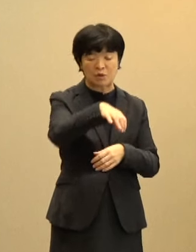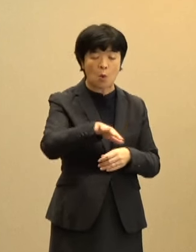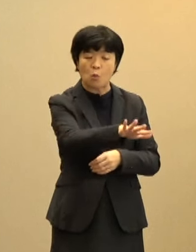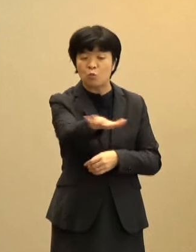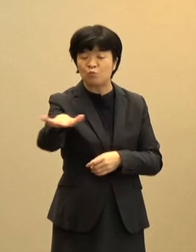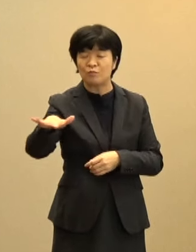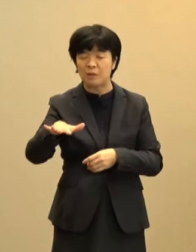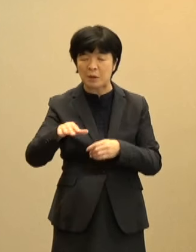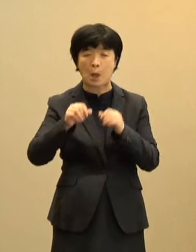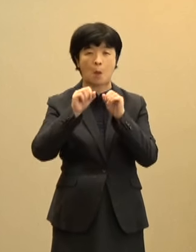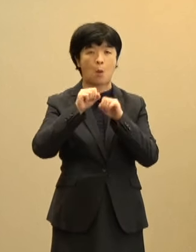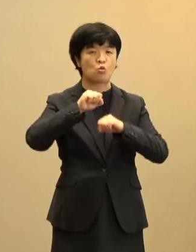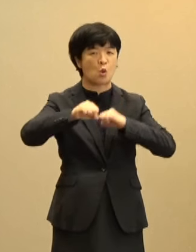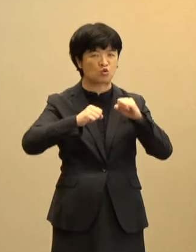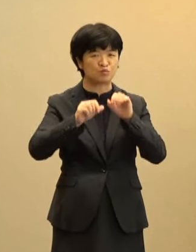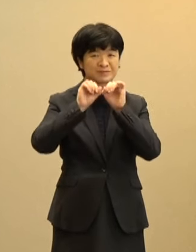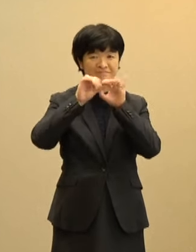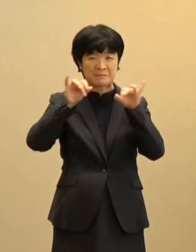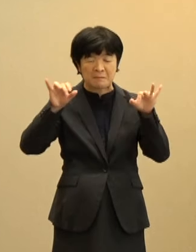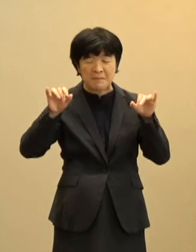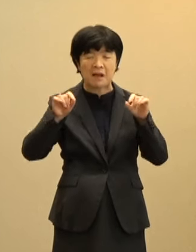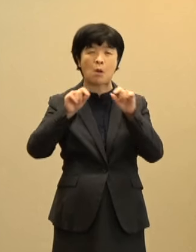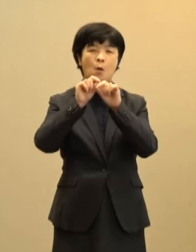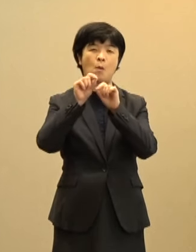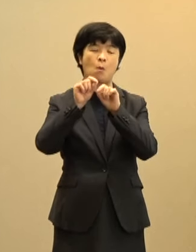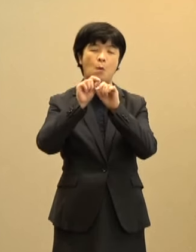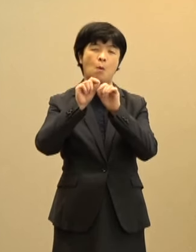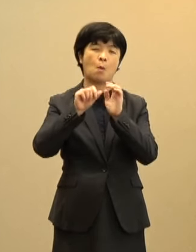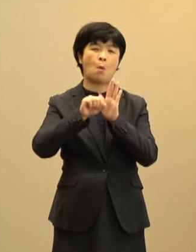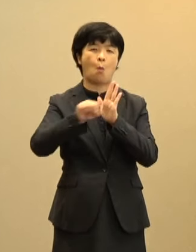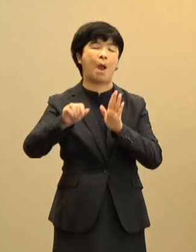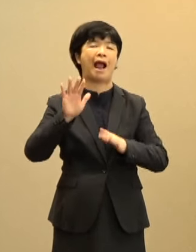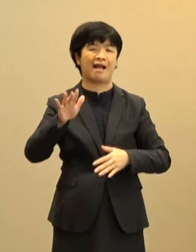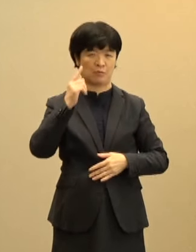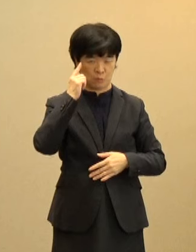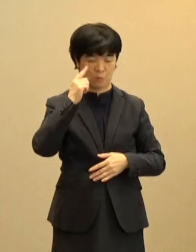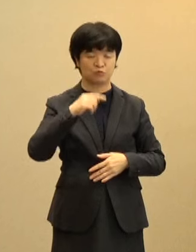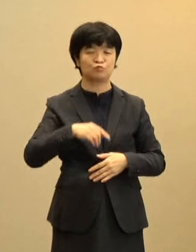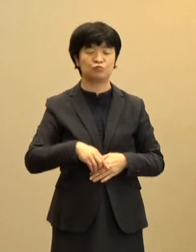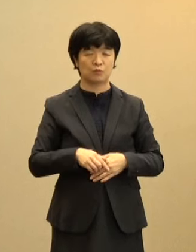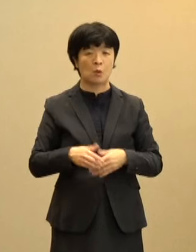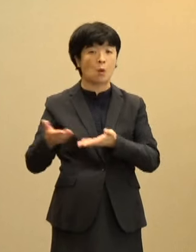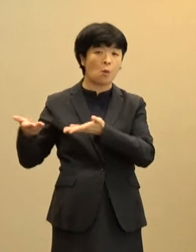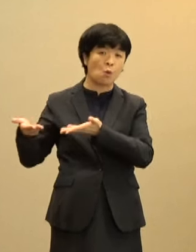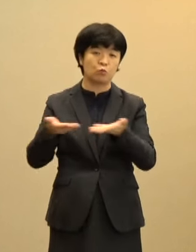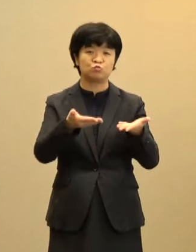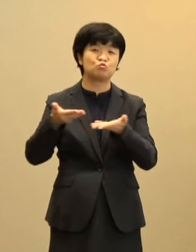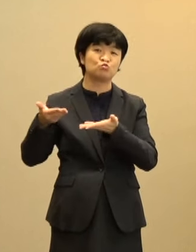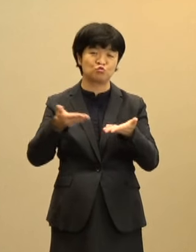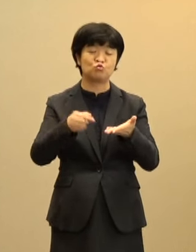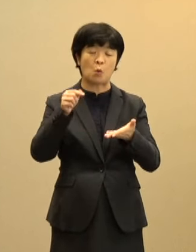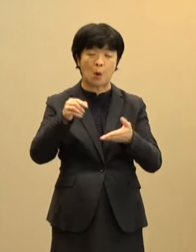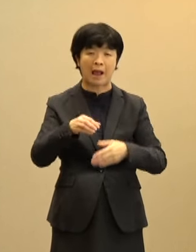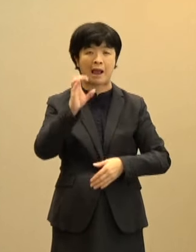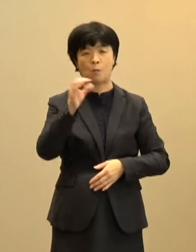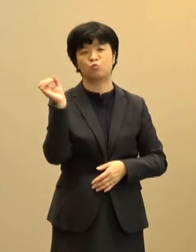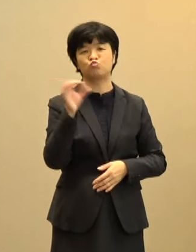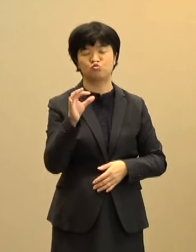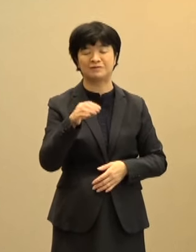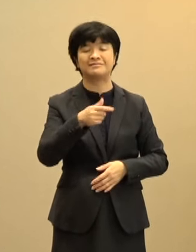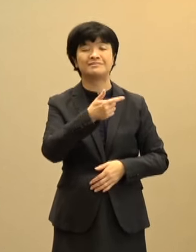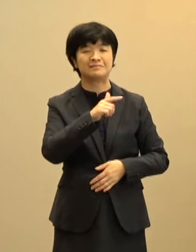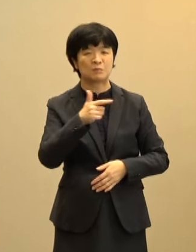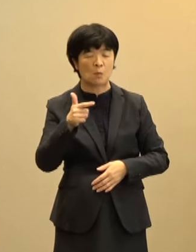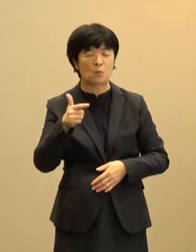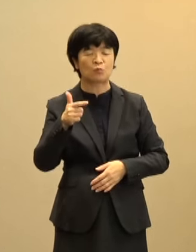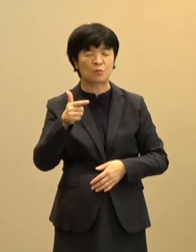がですね、広がってきているということと、やはり今運輸部門の脱炭素化のそうした